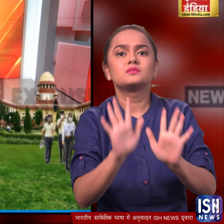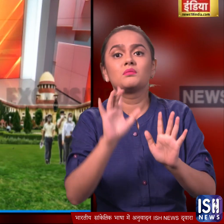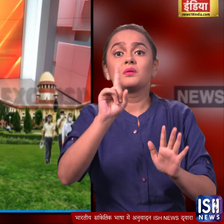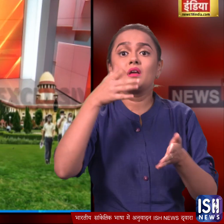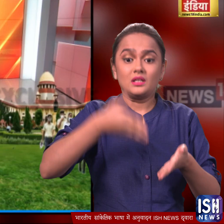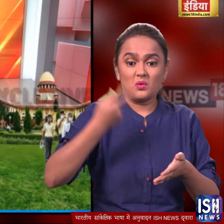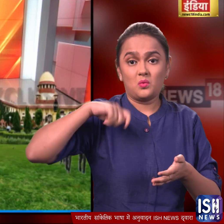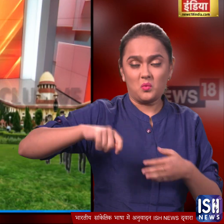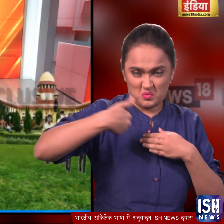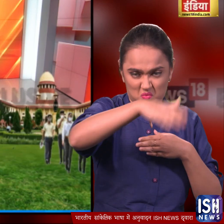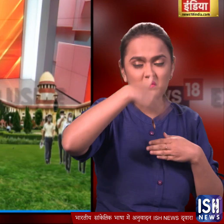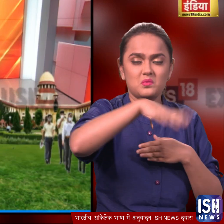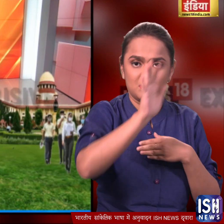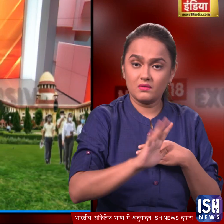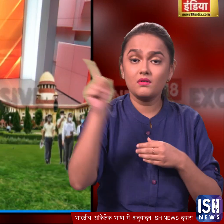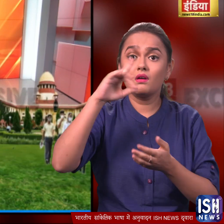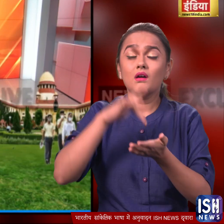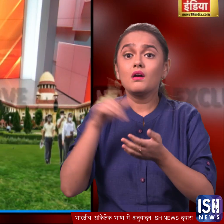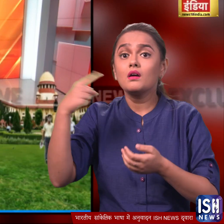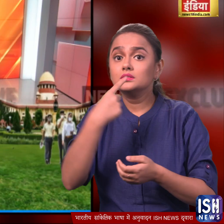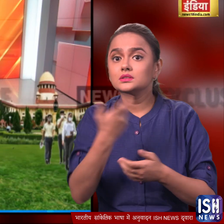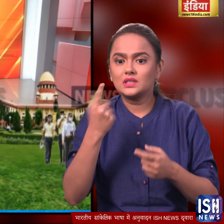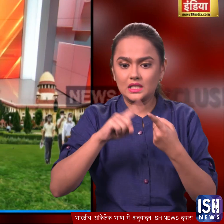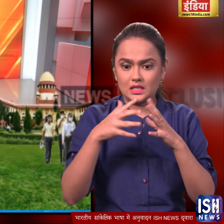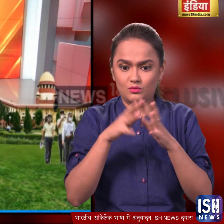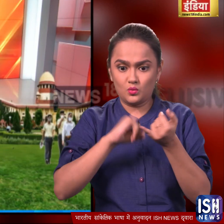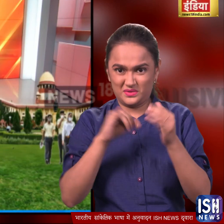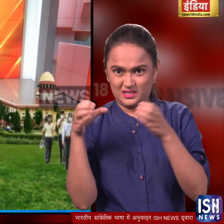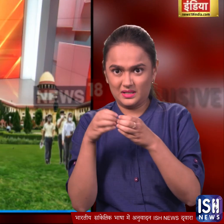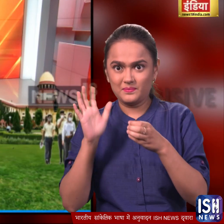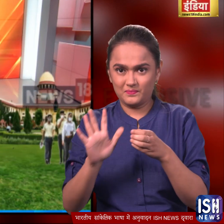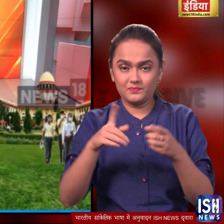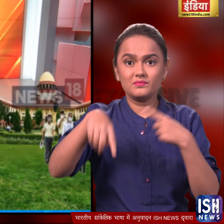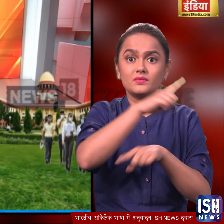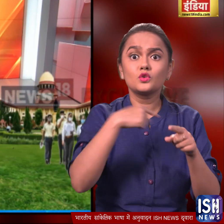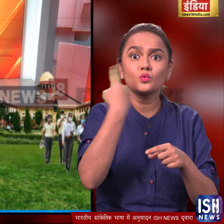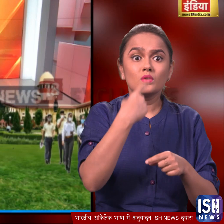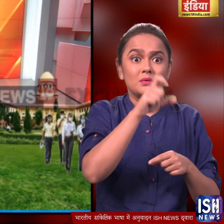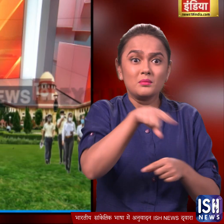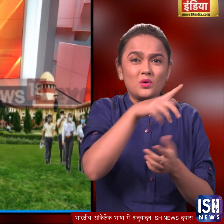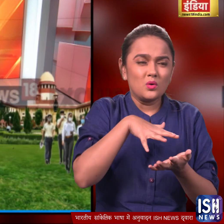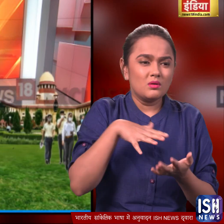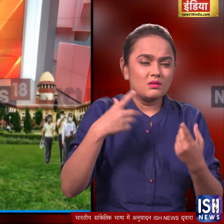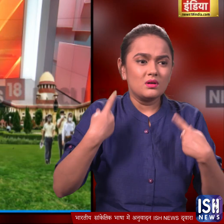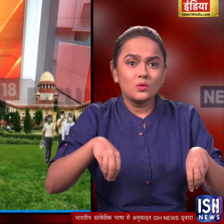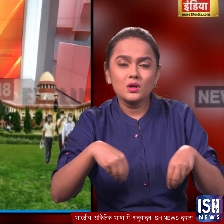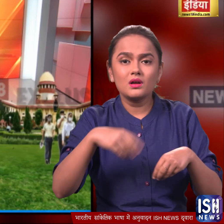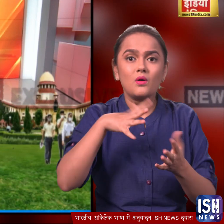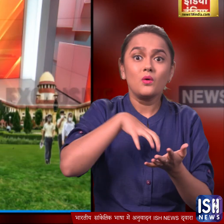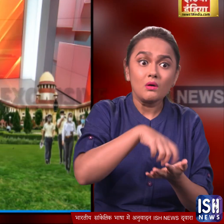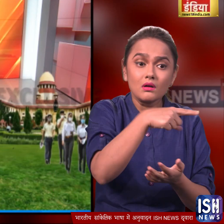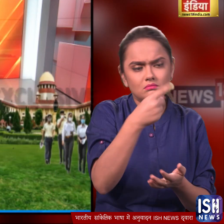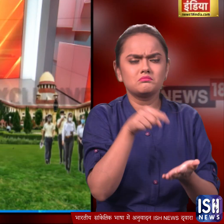हुई है और मामला कोर्ट में चल रहा है। ऐसे में केंद्र ने मेडिकल कॉलेजों में ईडब्ल्यूएस कैटेगरी यानी आर्थिक रूप से कमजोर वर्ग को दिए आरक्षण